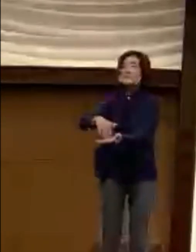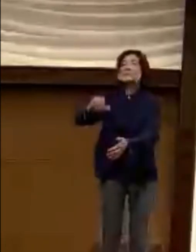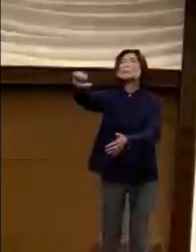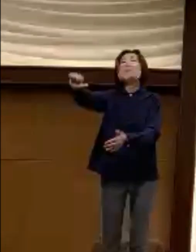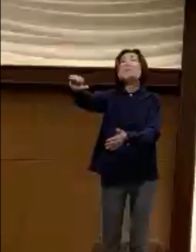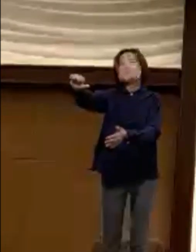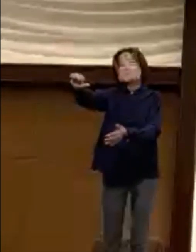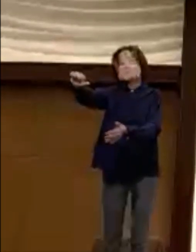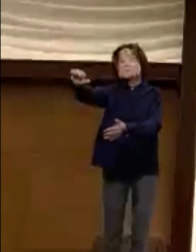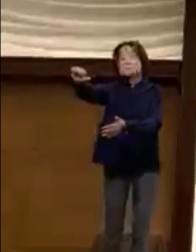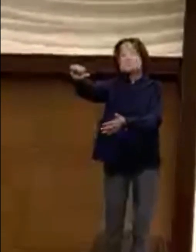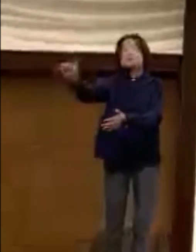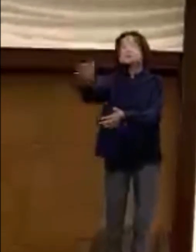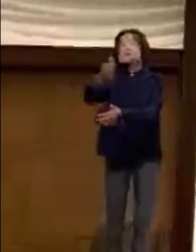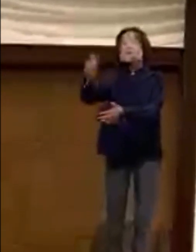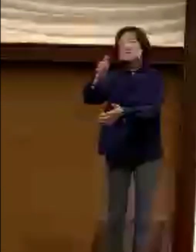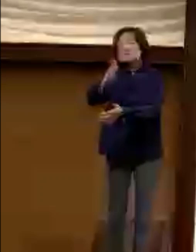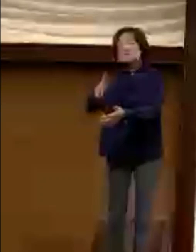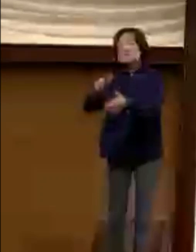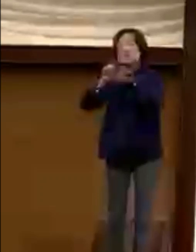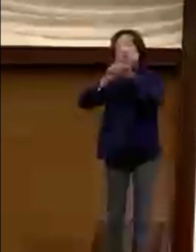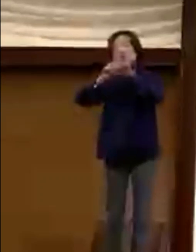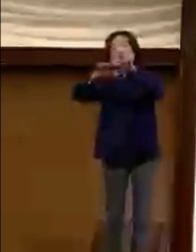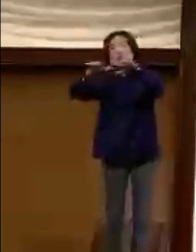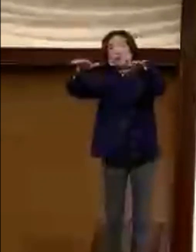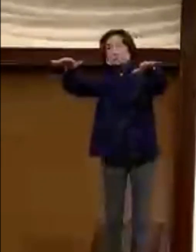5の、そういう感染を出しました。